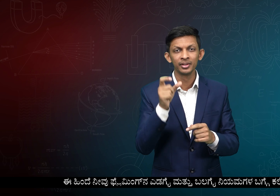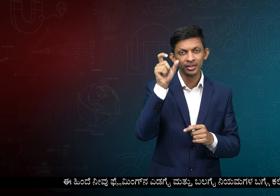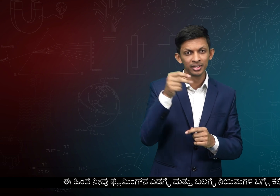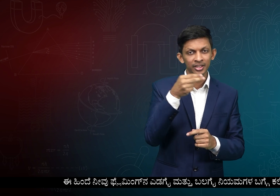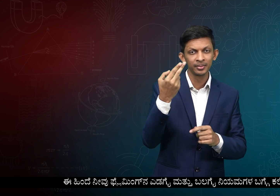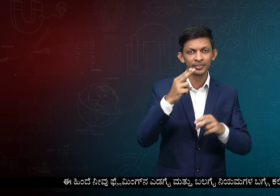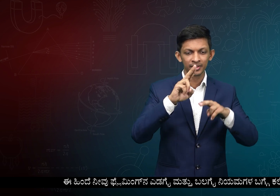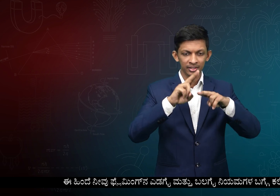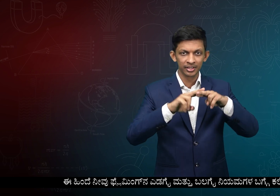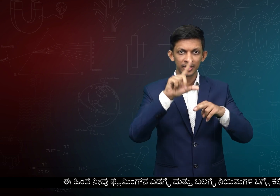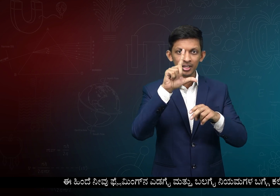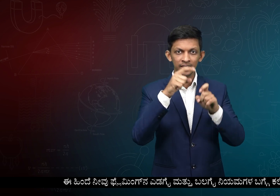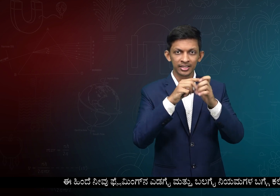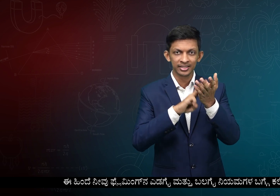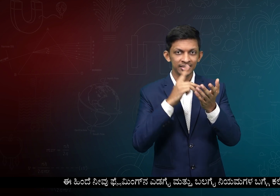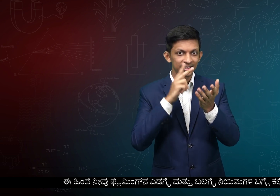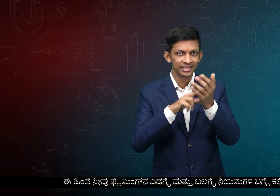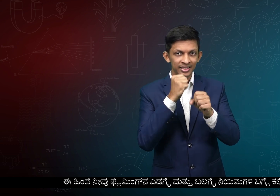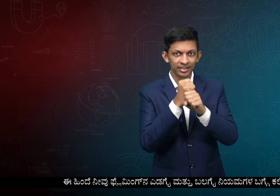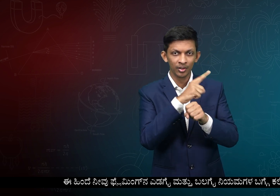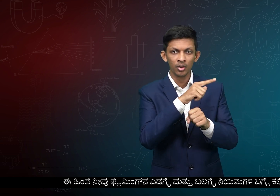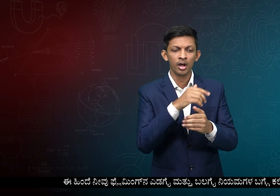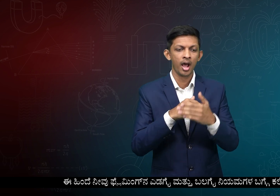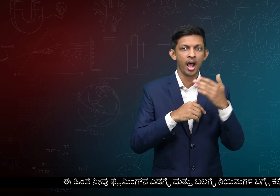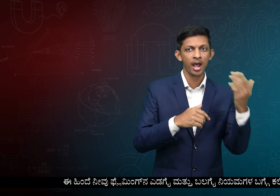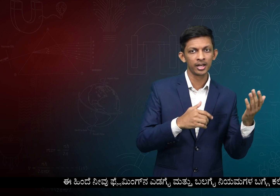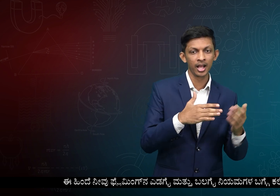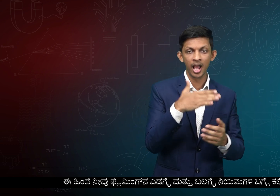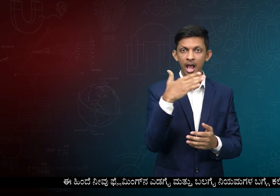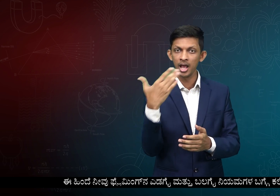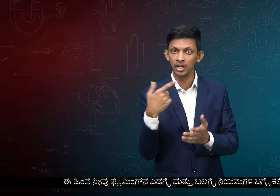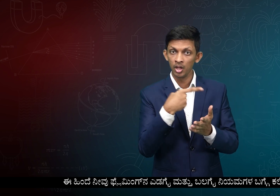ಫ್ಲೆಮಿಂಗ್ನ ಎಡಗೈ ಮತ್ತು ಬಲಗೈ ನಿಯಮಗಳ ಬಗ್ಗೆ ಕಲಿತಿದ್ದೀರಿ.